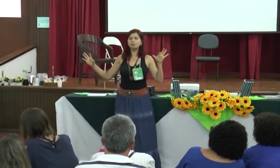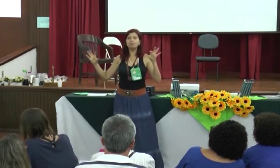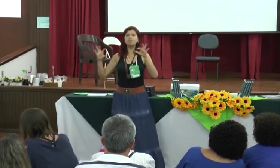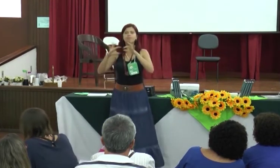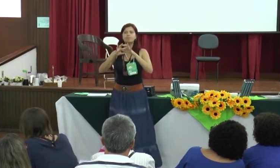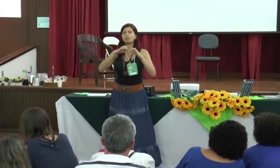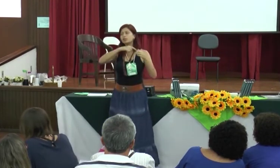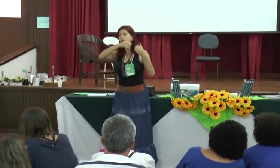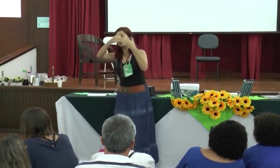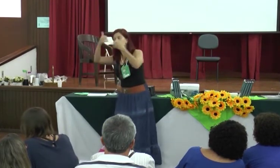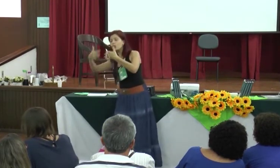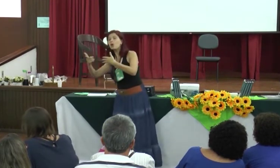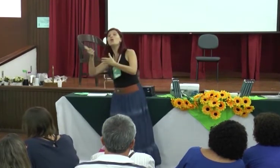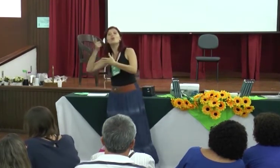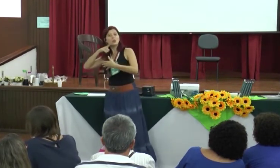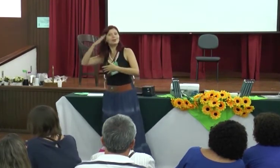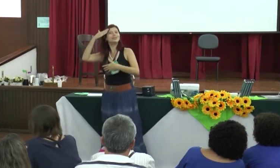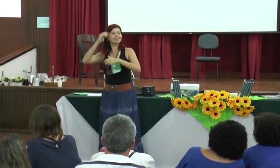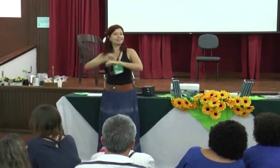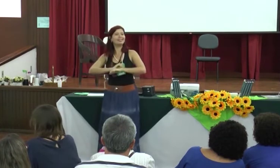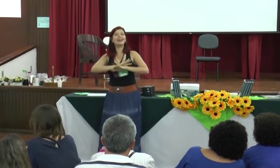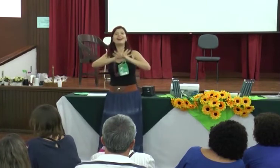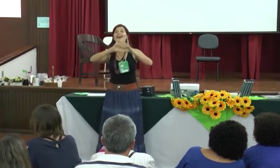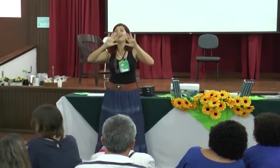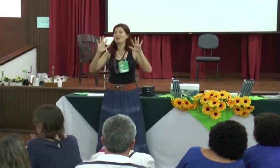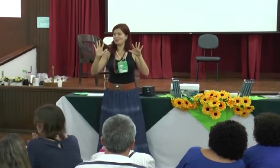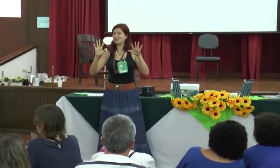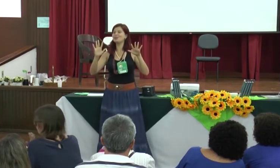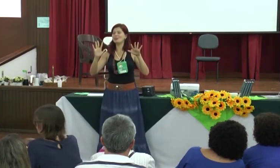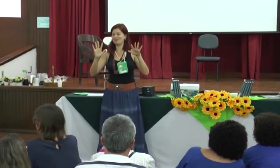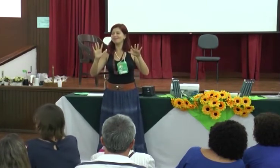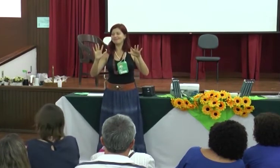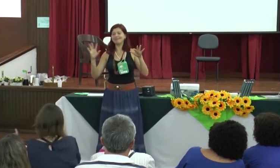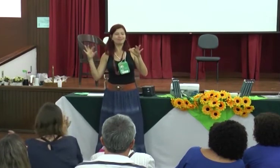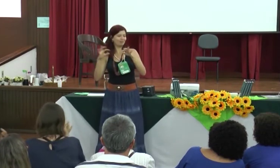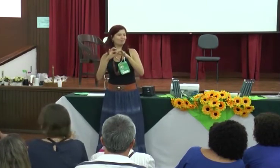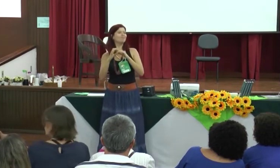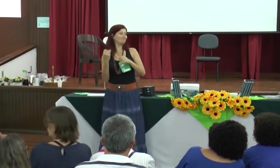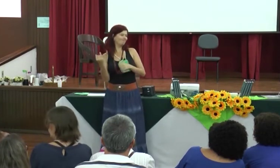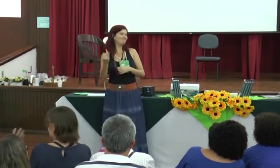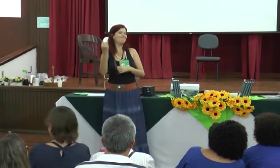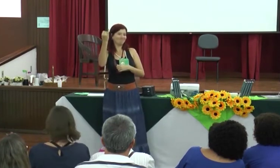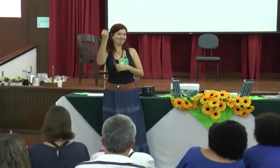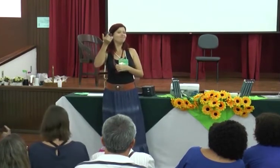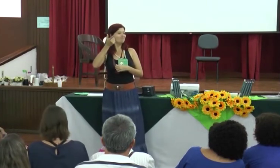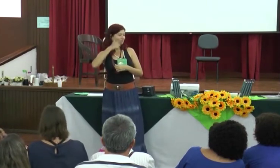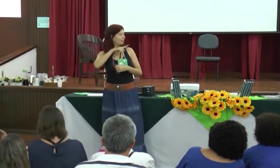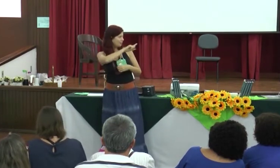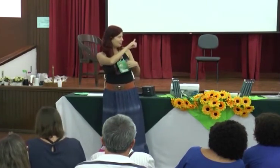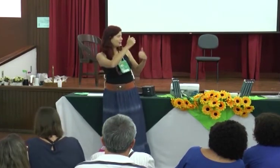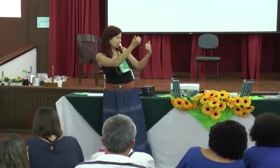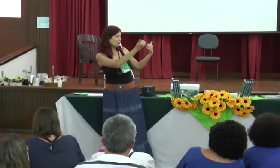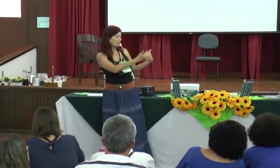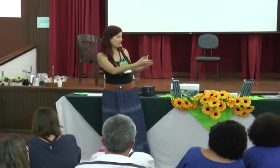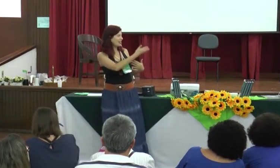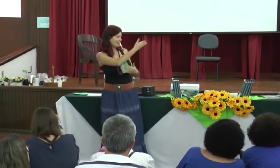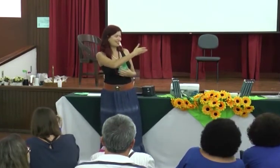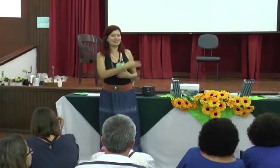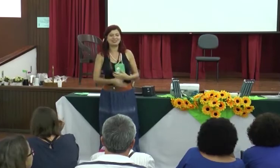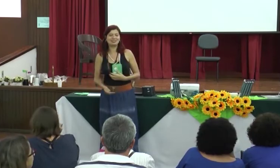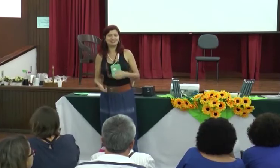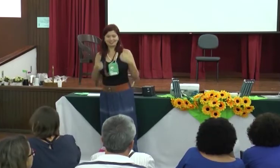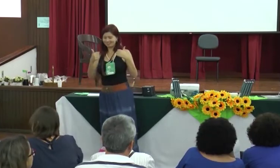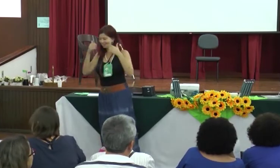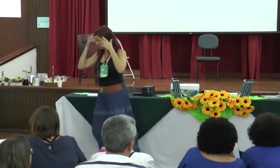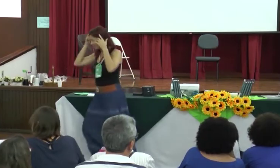uma ideia, nós unimos os dois grupos e eles conseguiram entender claramente. Isso foi muito importante e